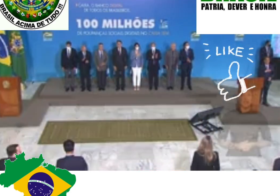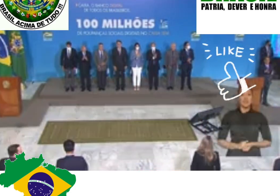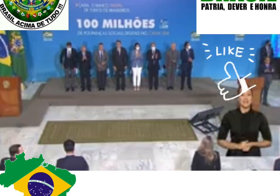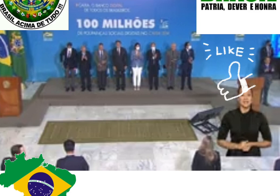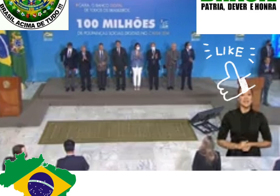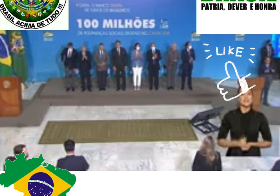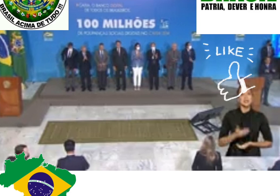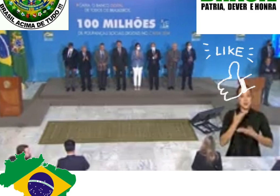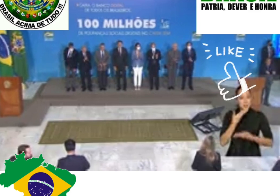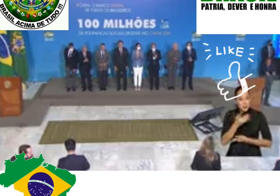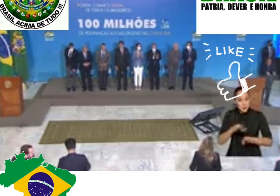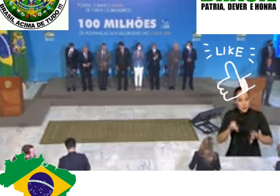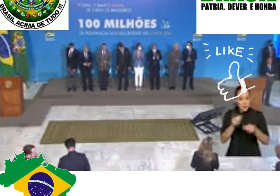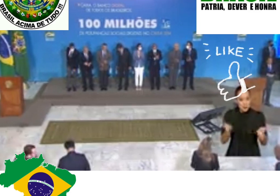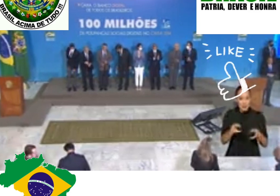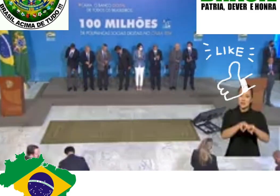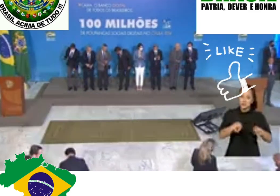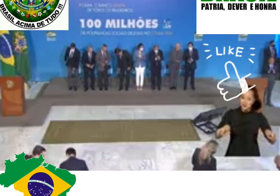Pedimos que tomem seus lugares.